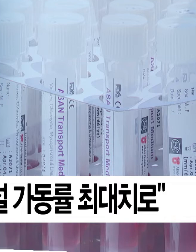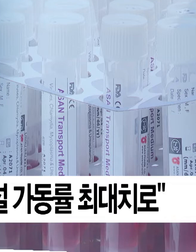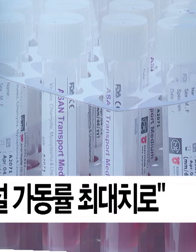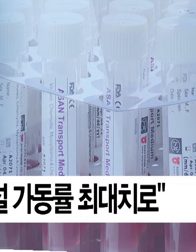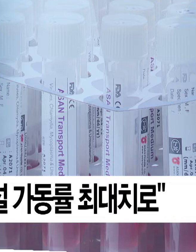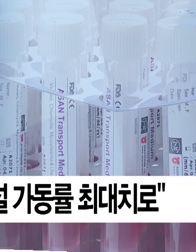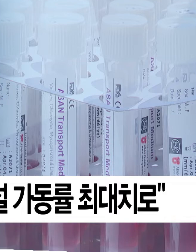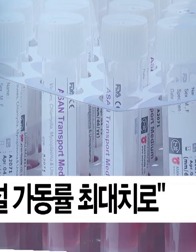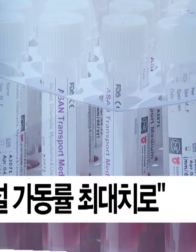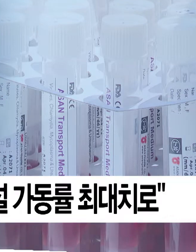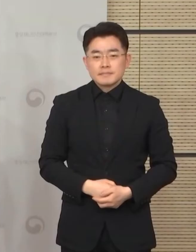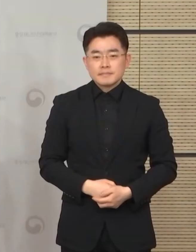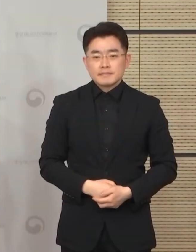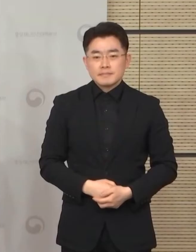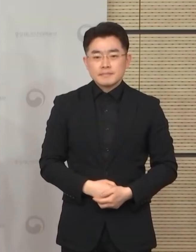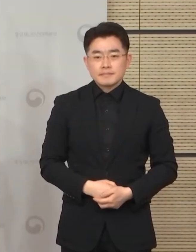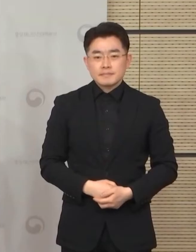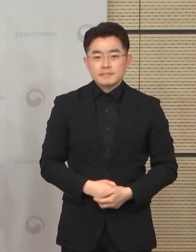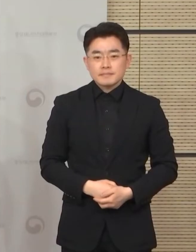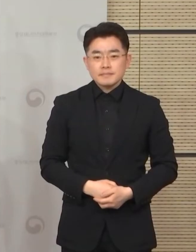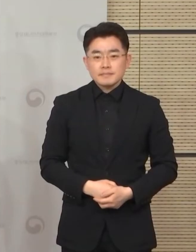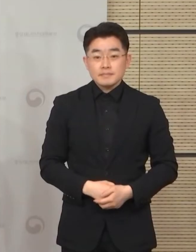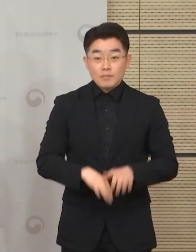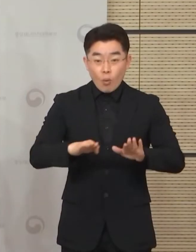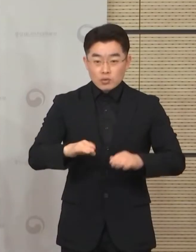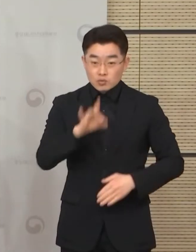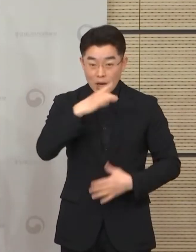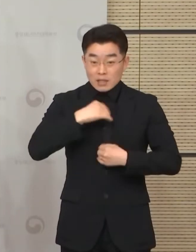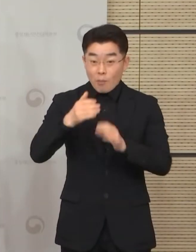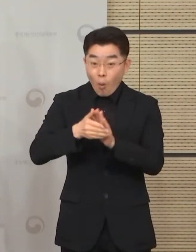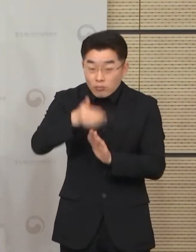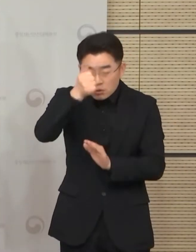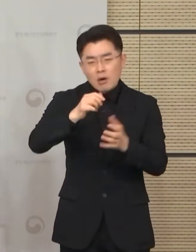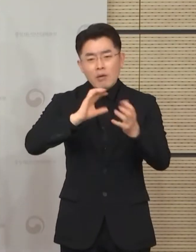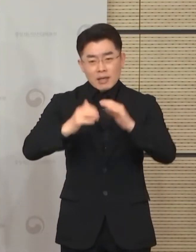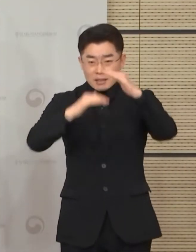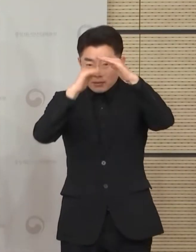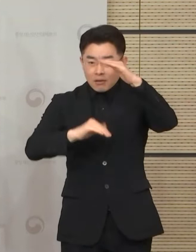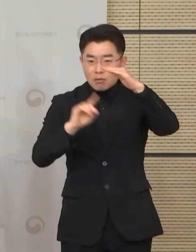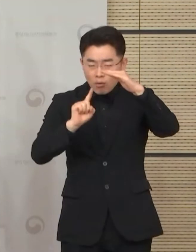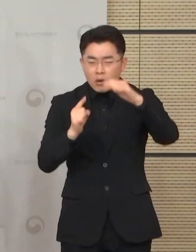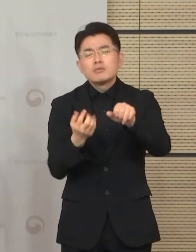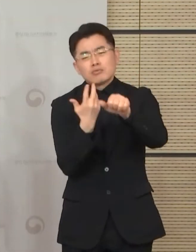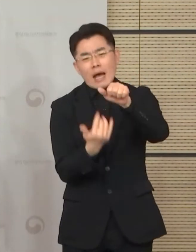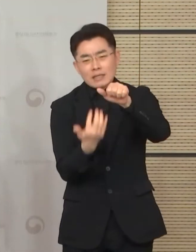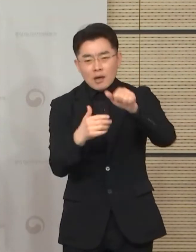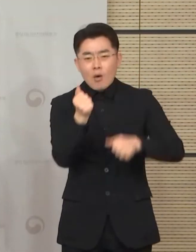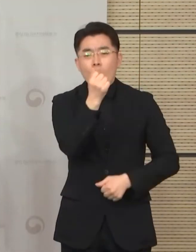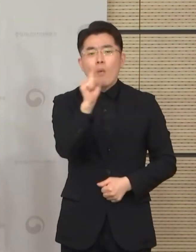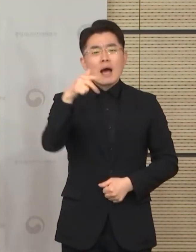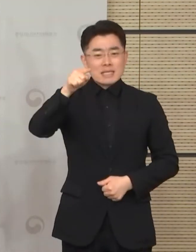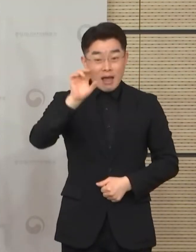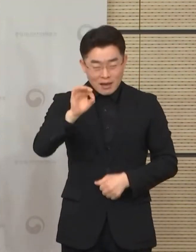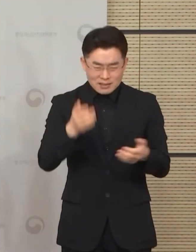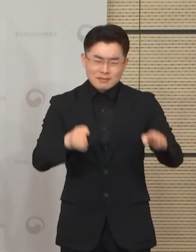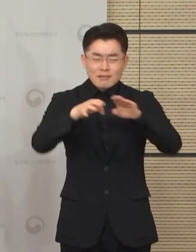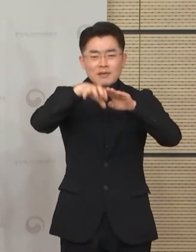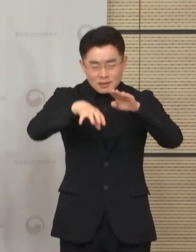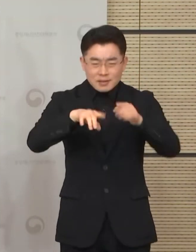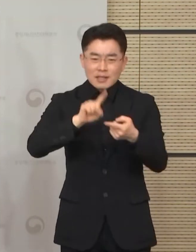하시죠 오늘 중대 봄 에서는 화장시설 개선 방향에 대해서 논의하였습니다